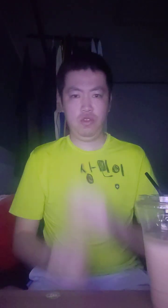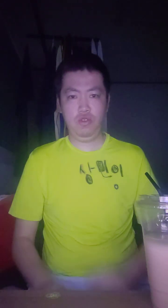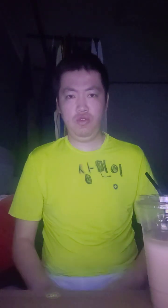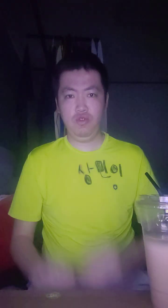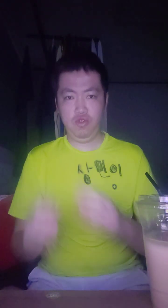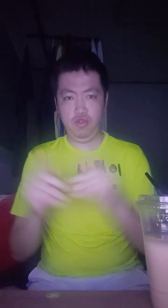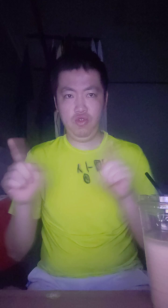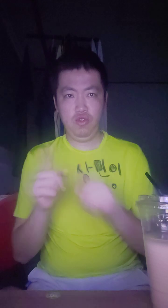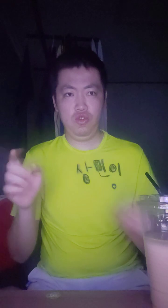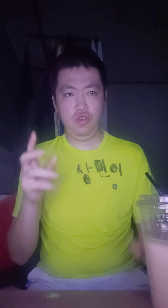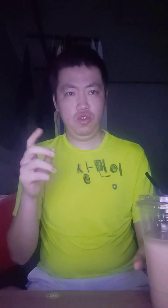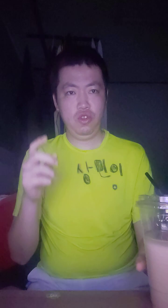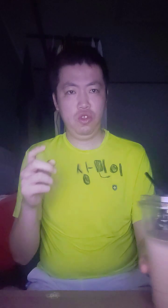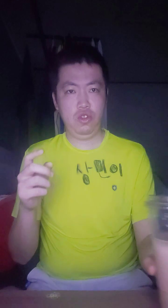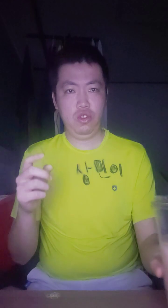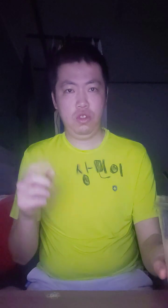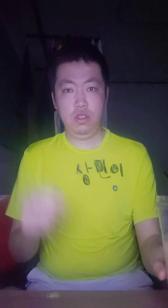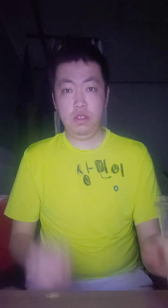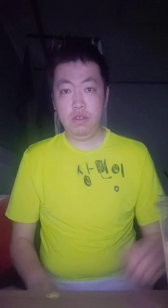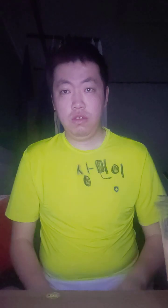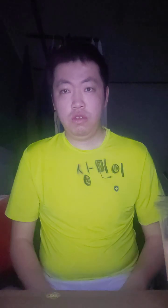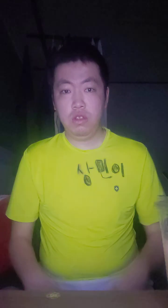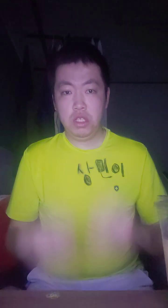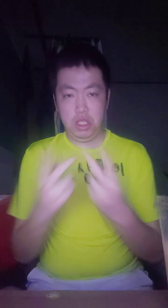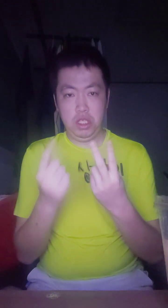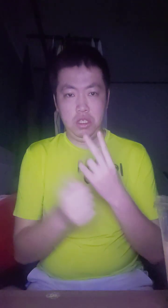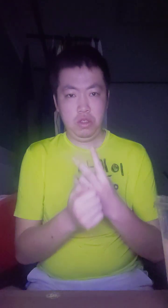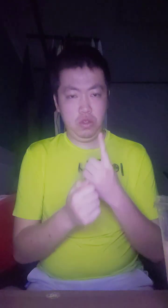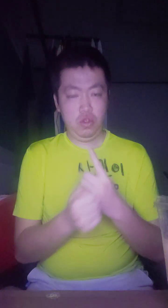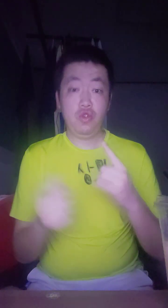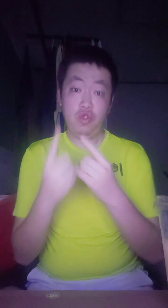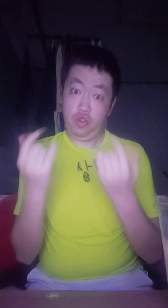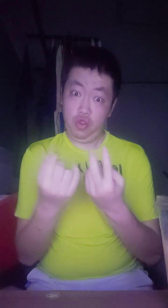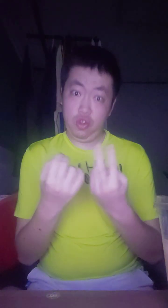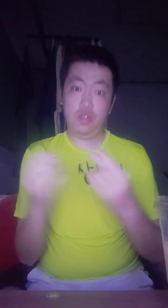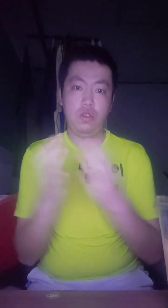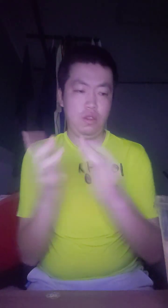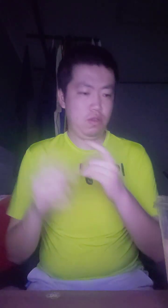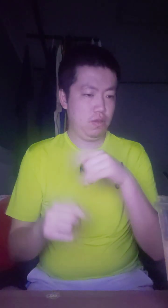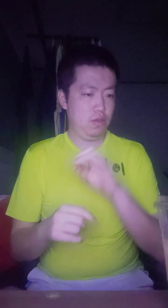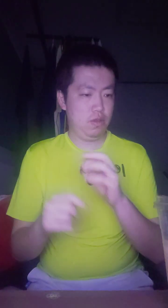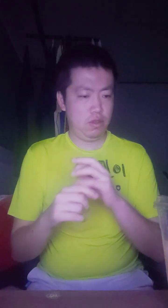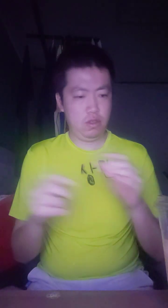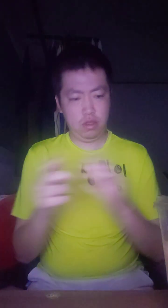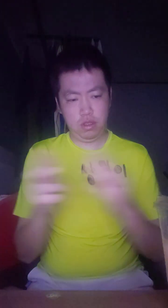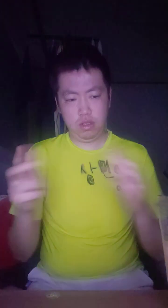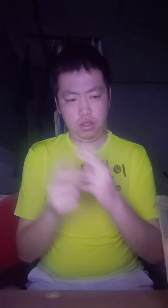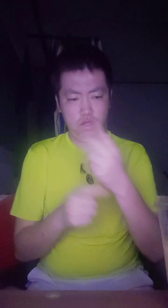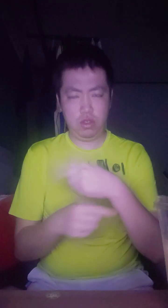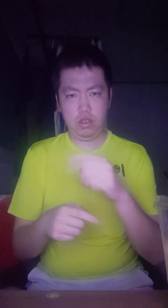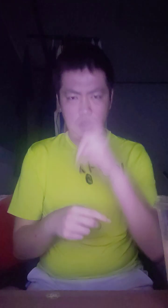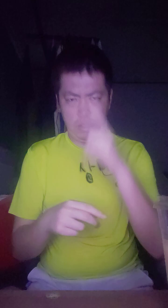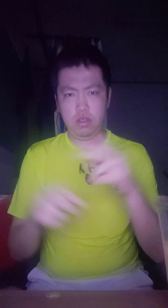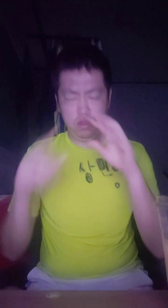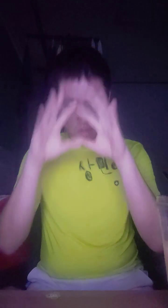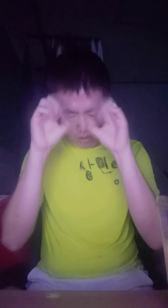40년까지 다 가지고 쓰거든요. 지난 2011년 12월에도 울산공단에서 변전소 이상으로 대규모